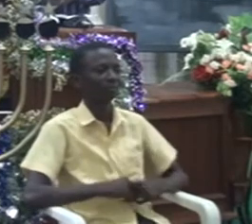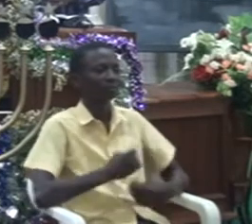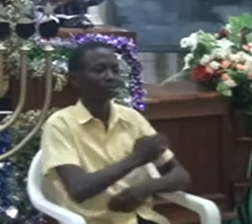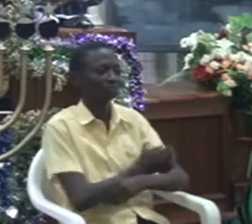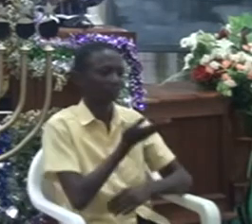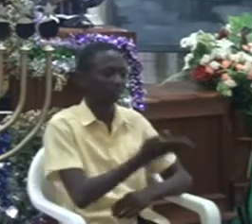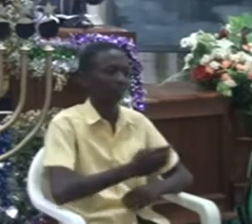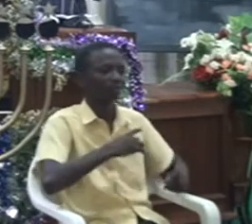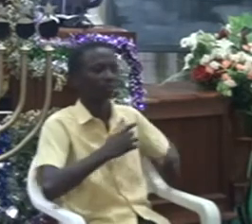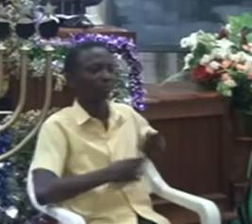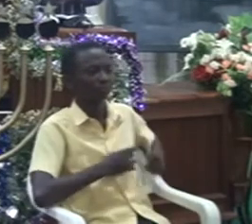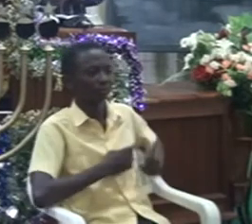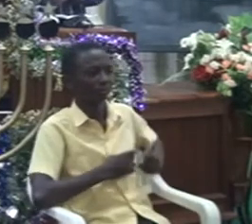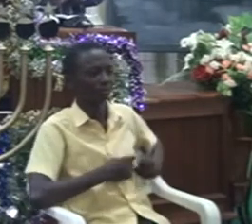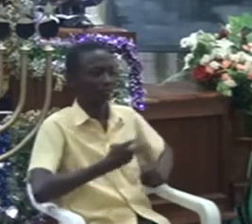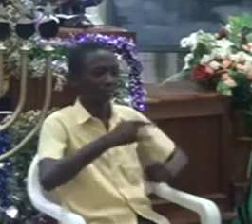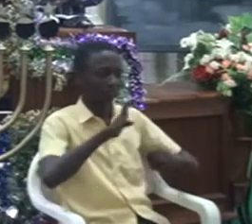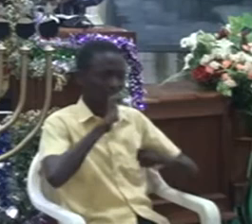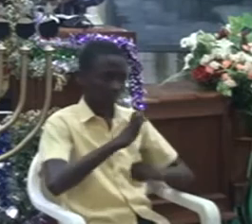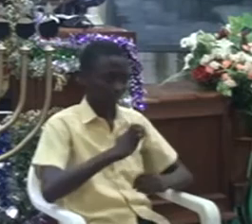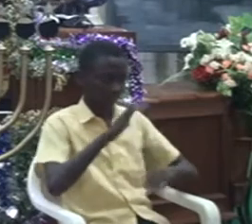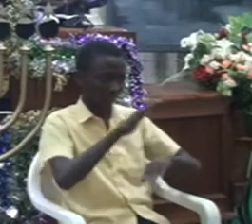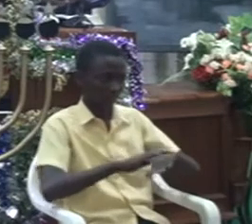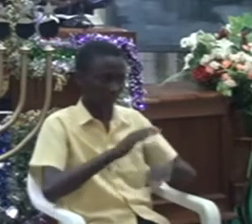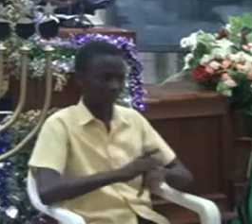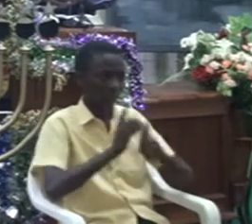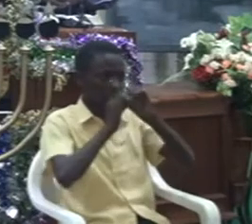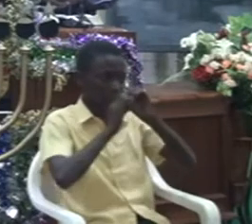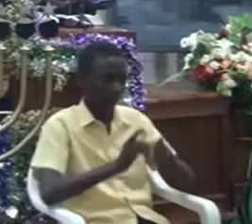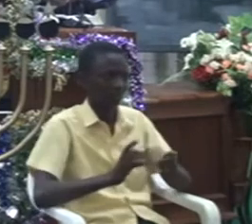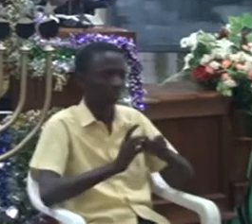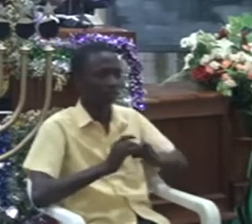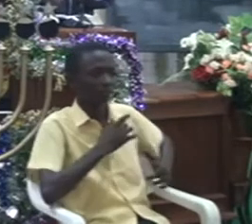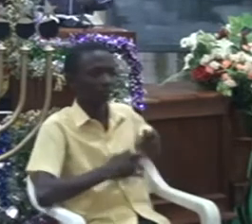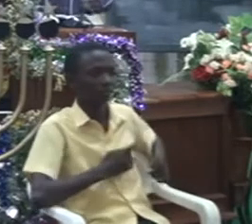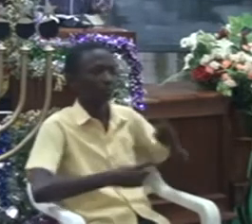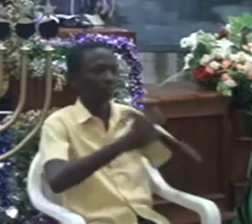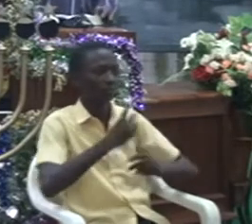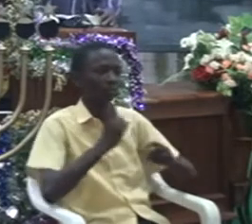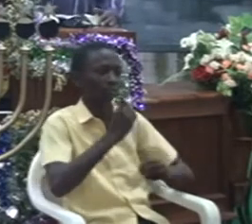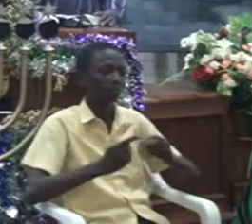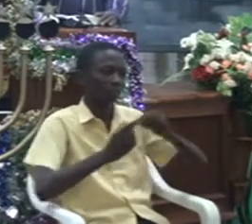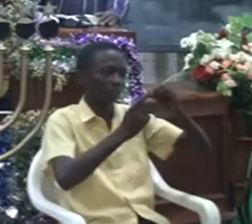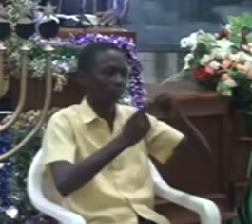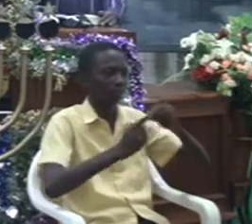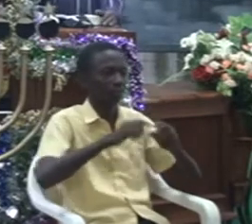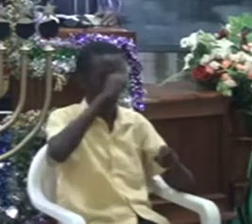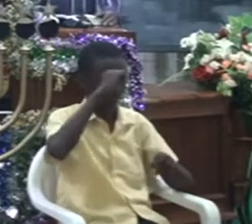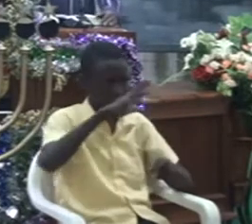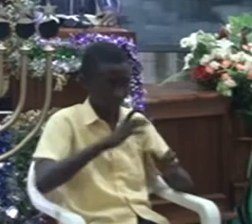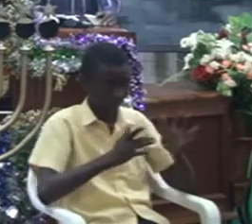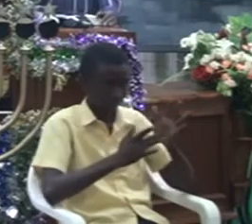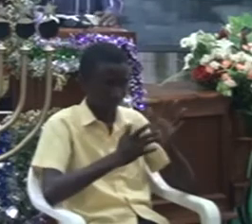cette grâce, il est appelé le don de la grâce venant d'un seul homme.